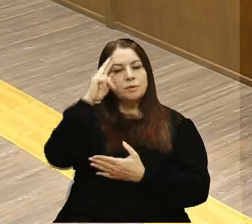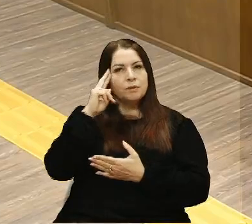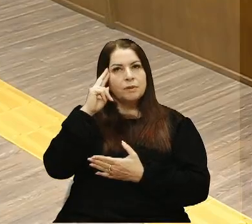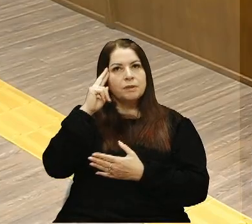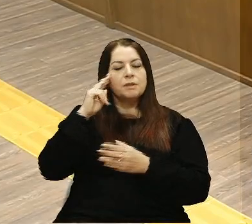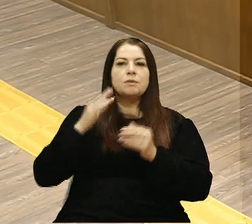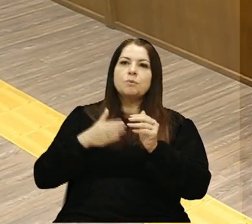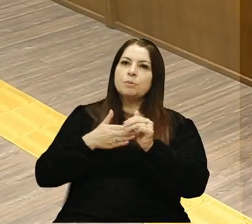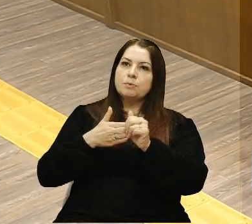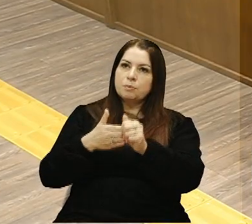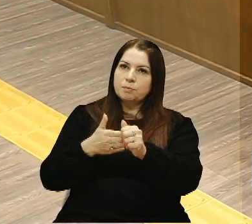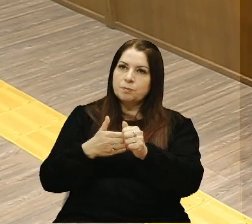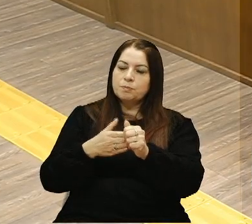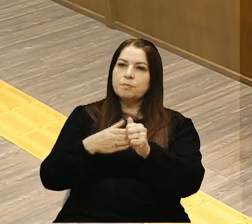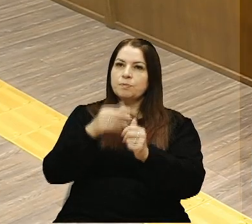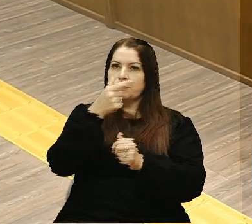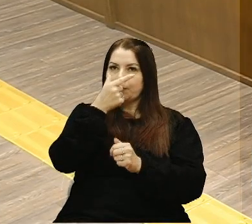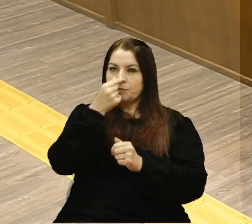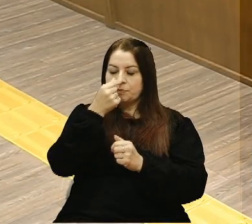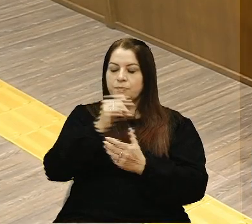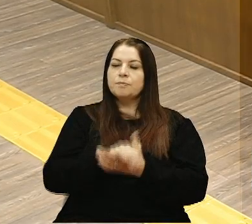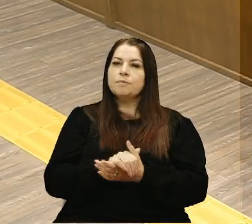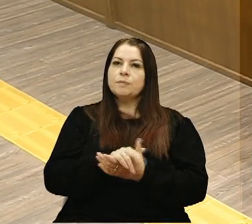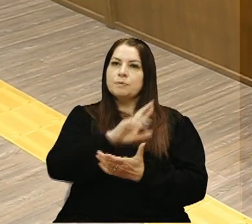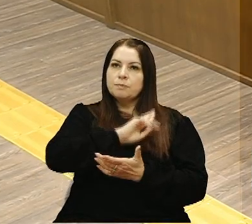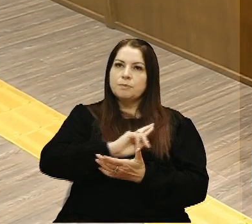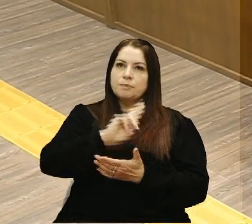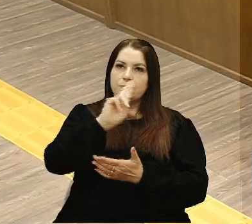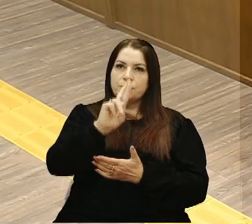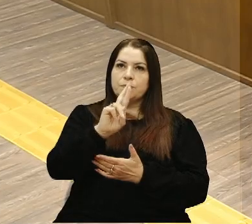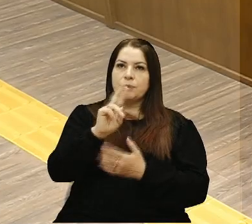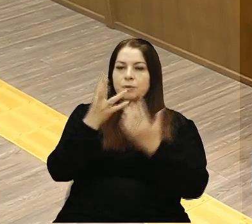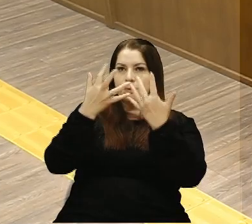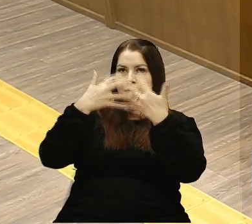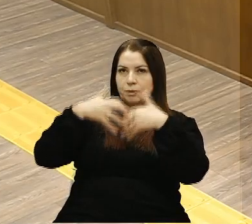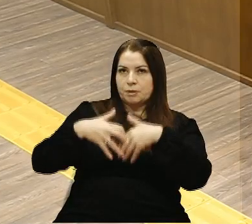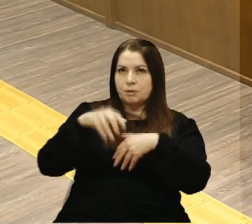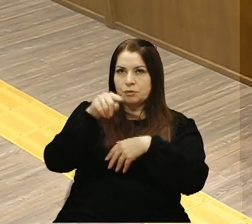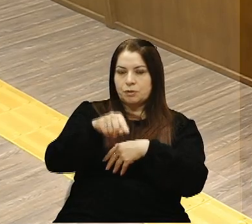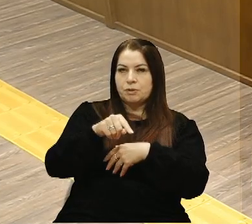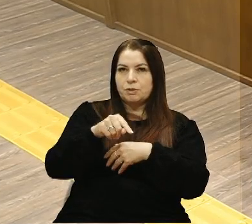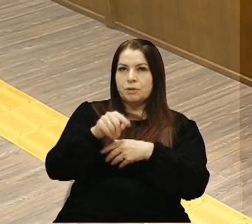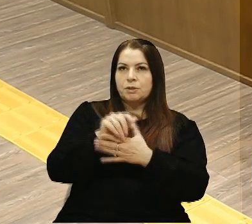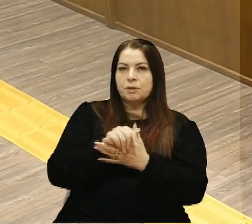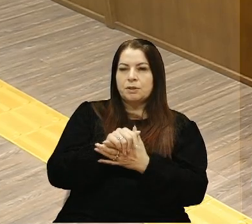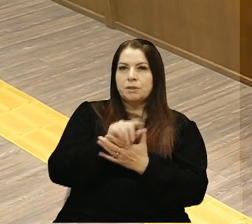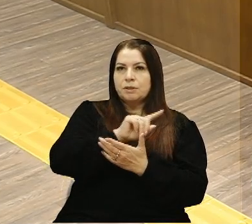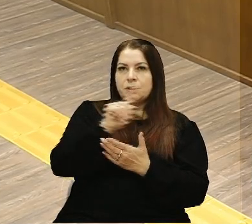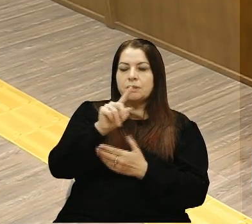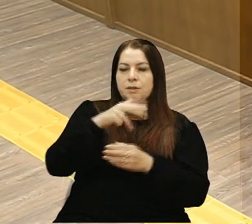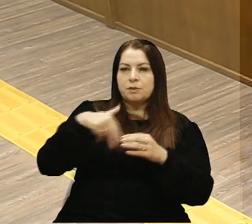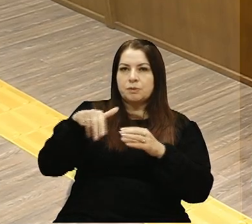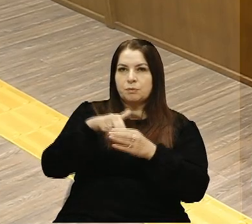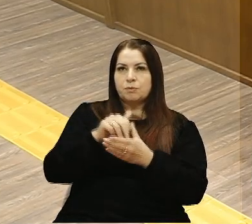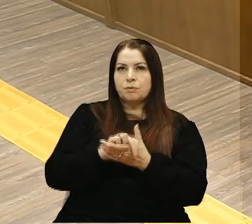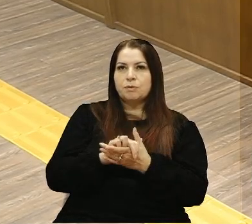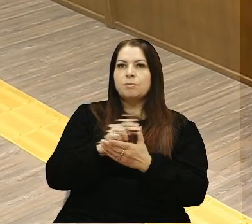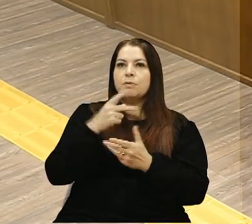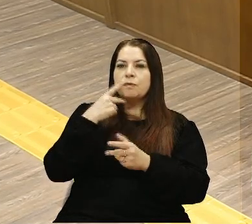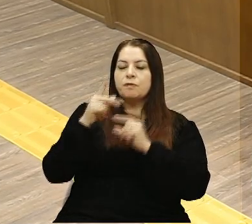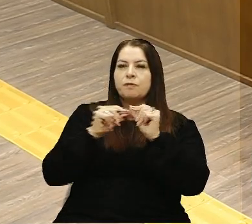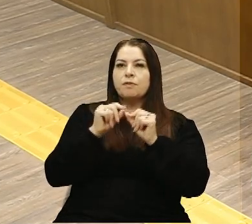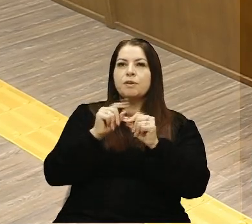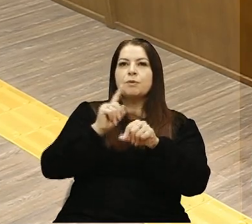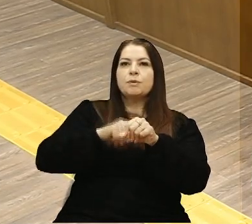Bueno, que acompanha o senhor Gustavo Perassolo, representante da Sociedade dos Surdos de Caxias do Sul, até a tribuna para a manifestação